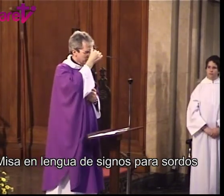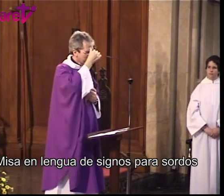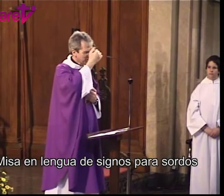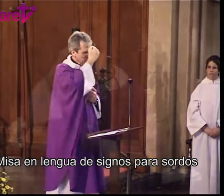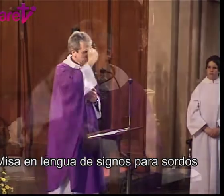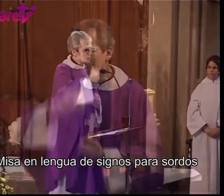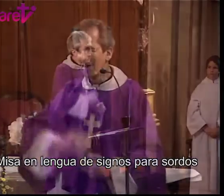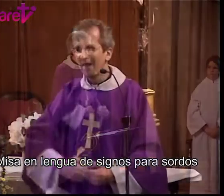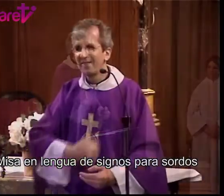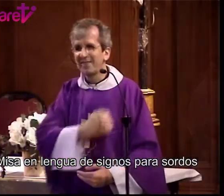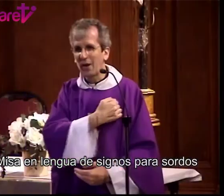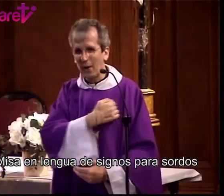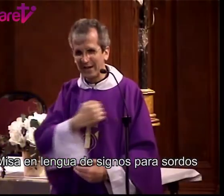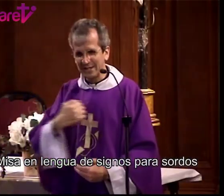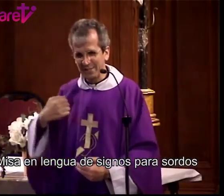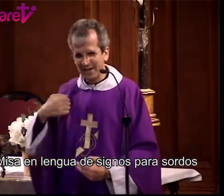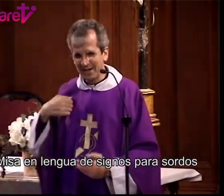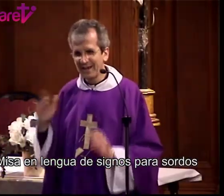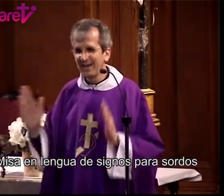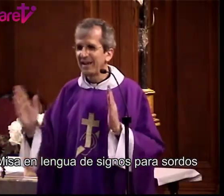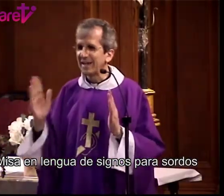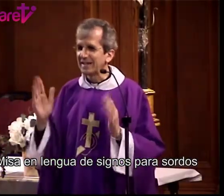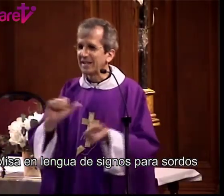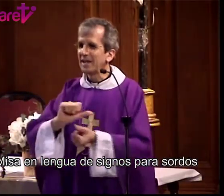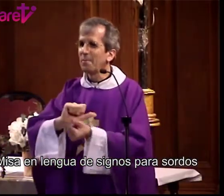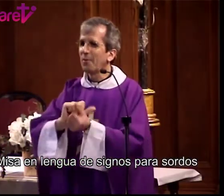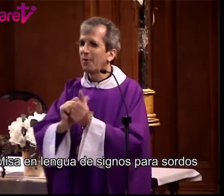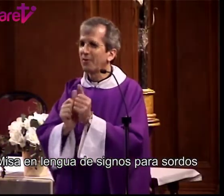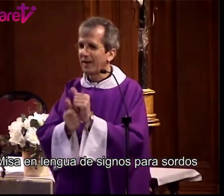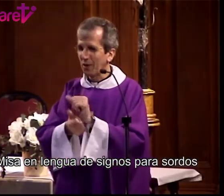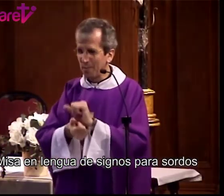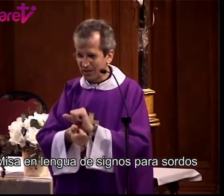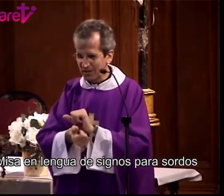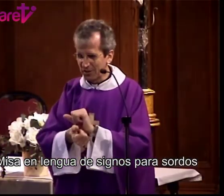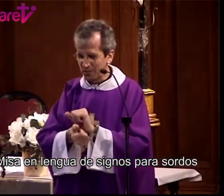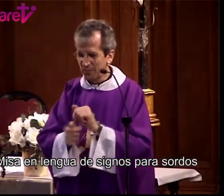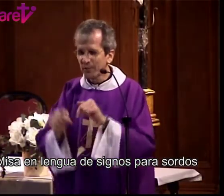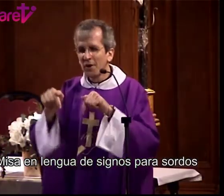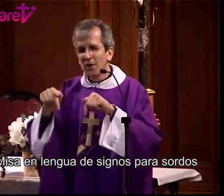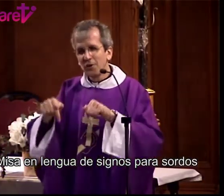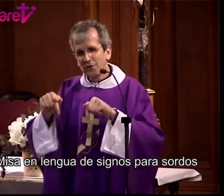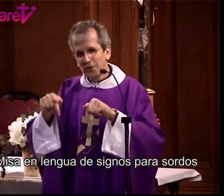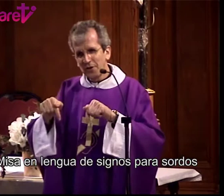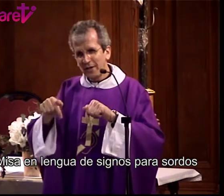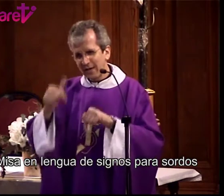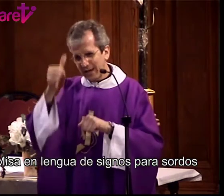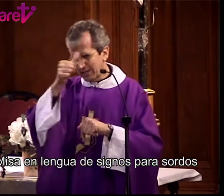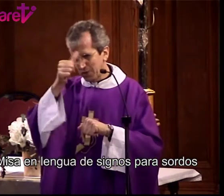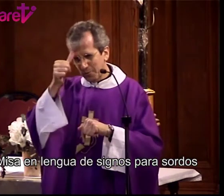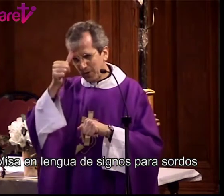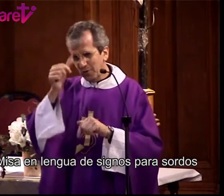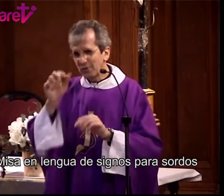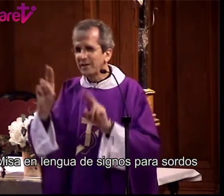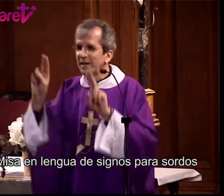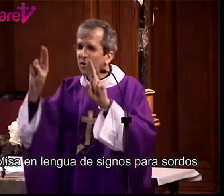domingo de Cuaresma, este tiempo de conversión. Y hoy, este domingo, tiene un